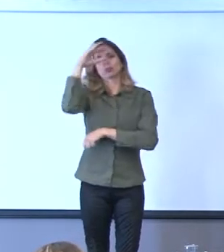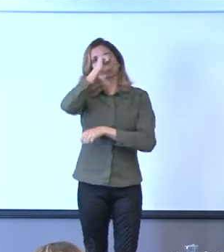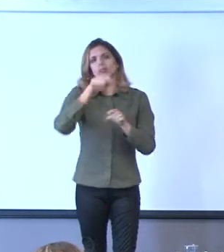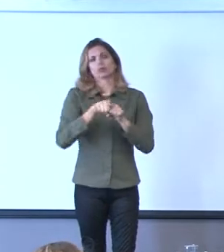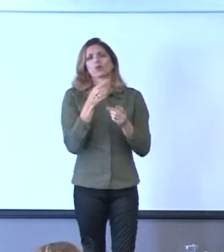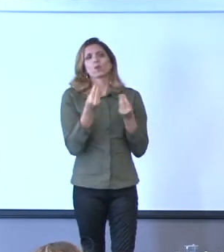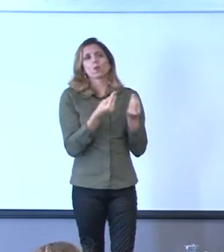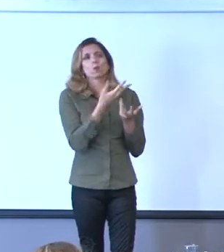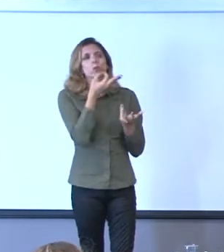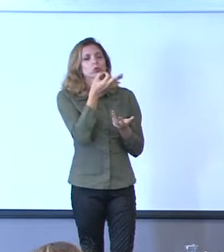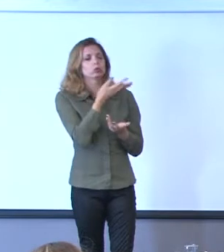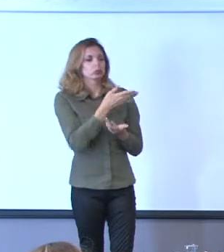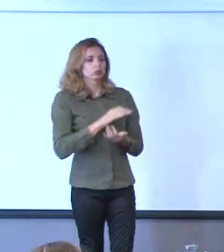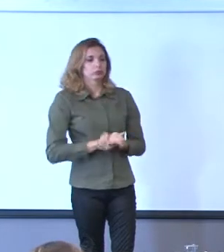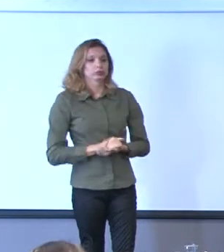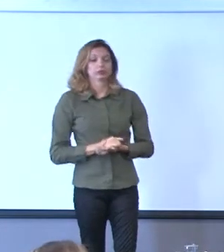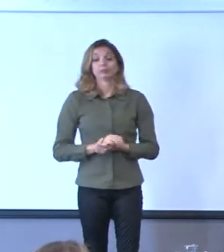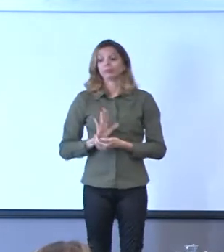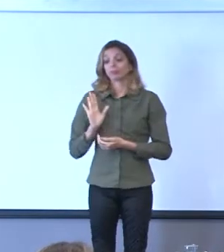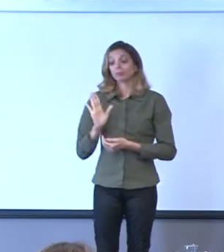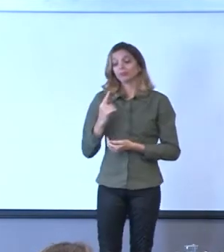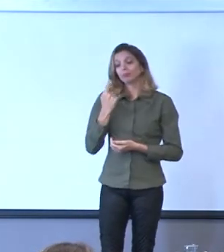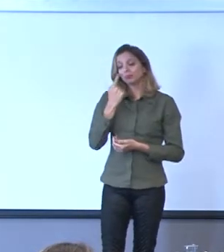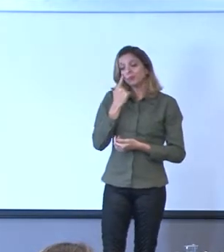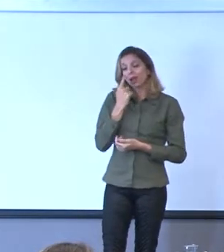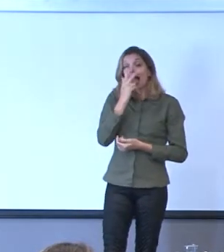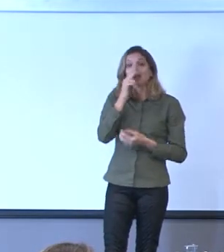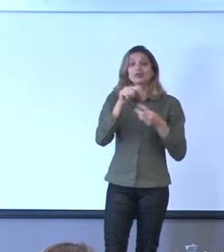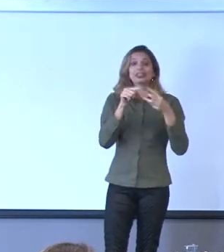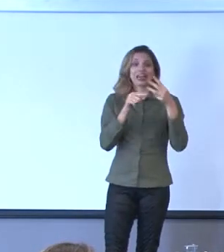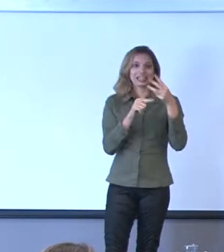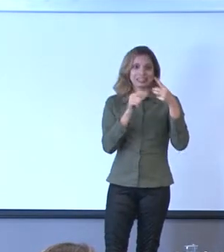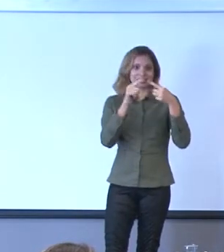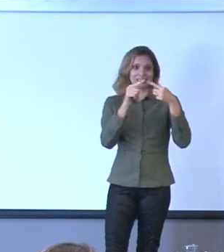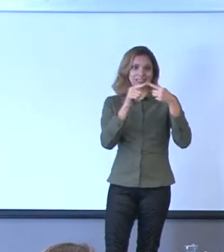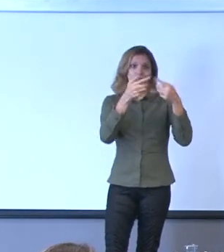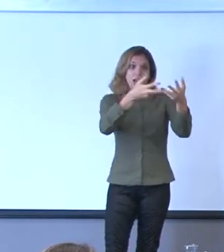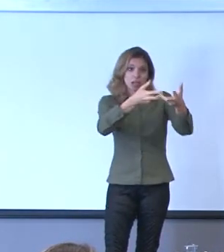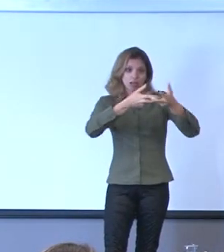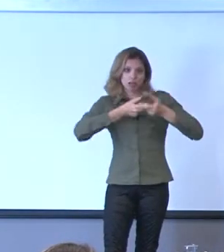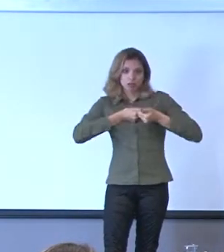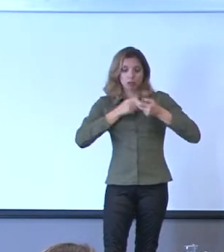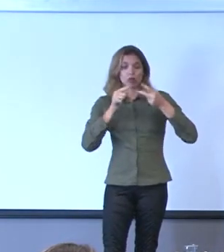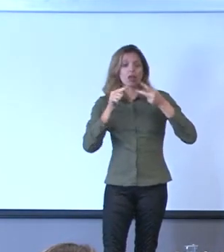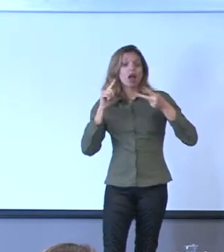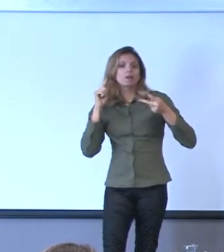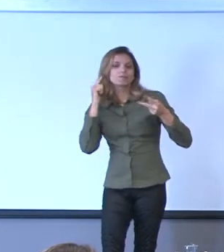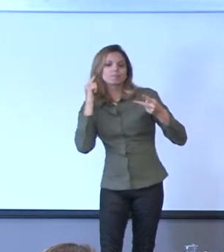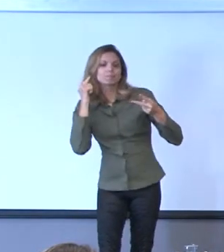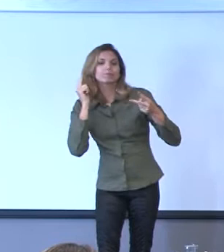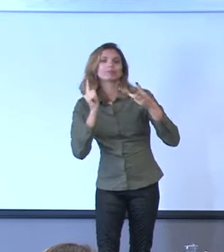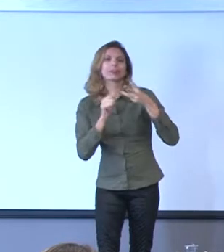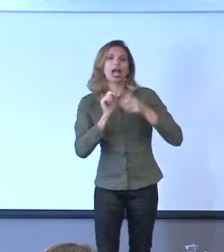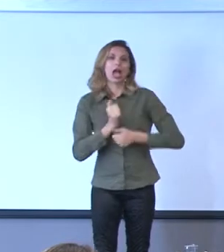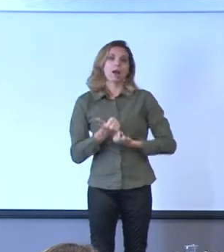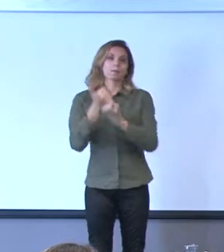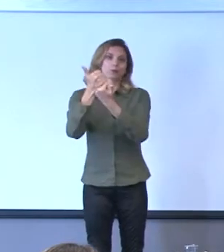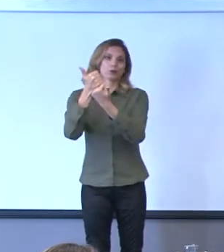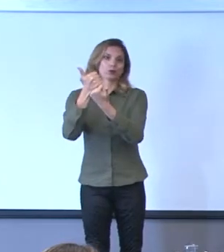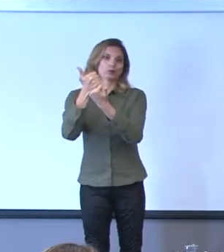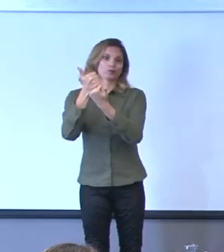sentido. Eu acho que, talvez 3 palavras: acolhimento, escuta e apoio. Né?